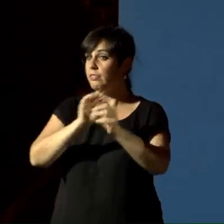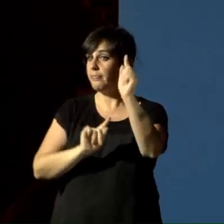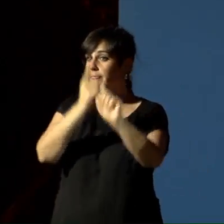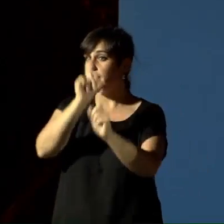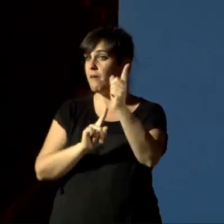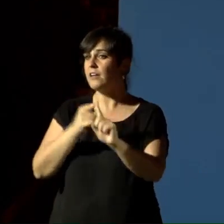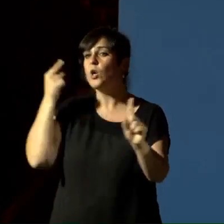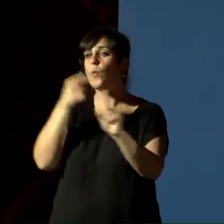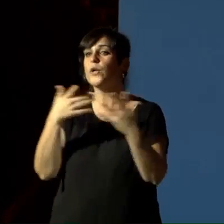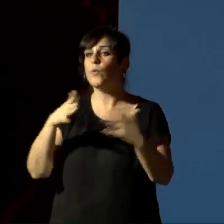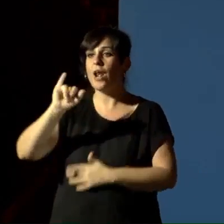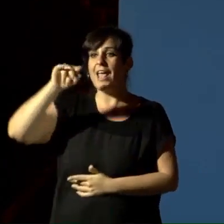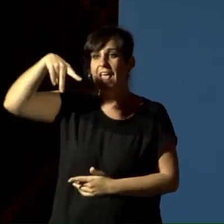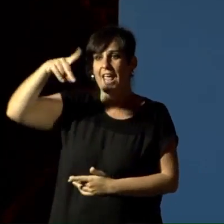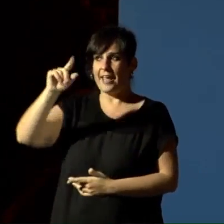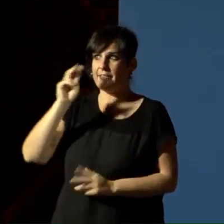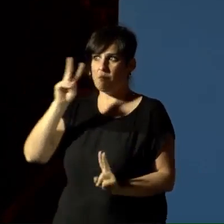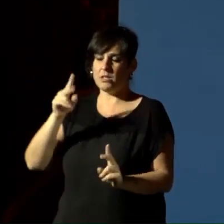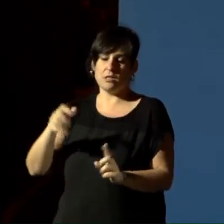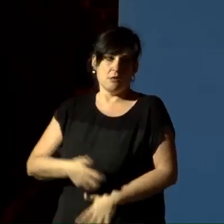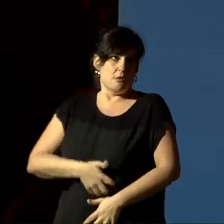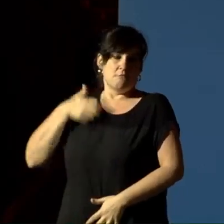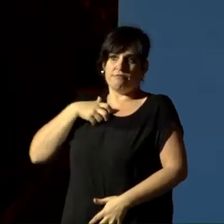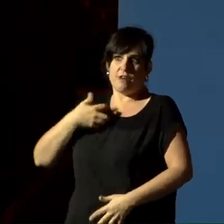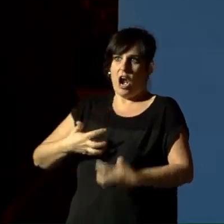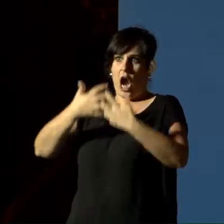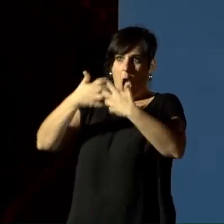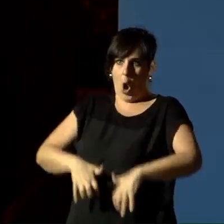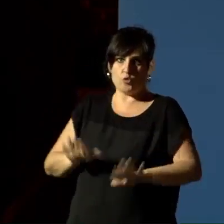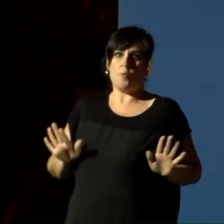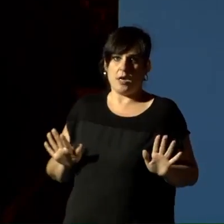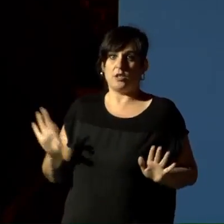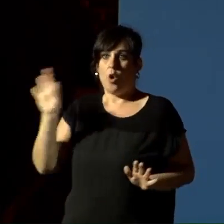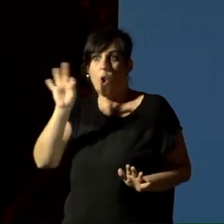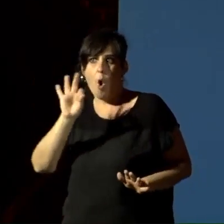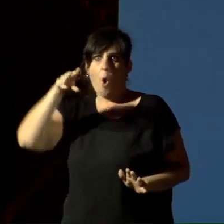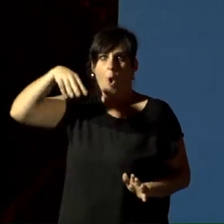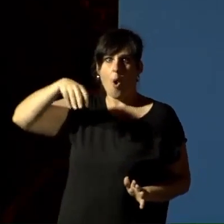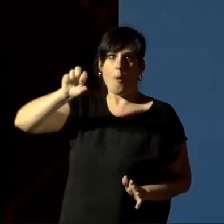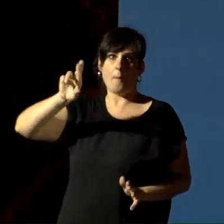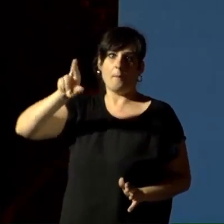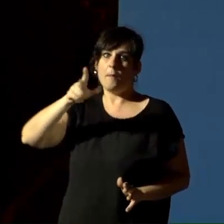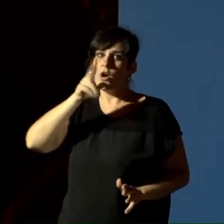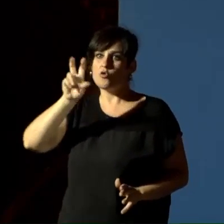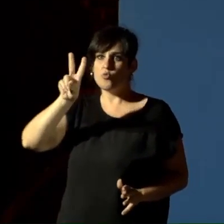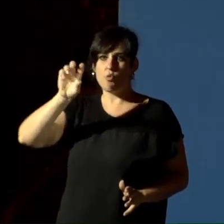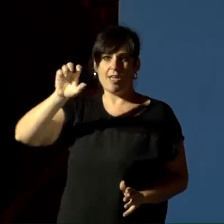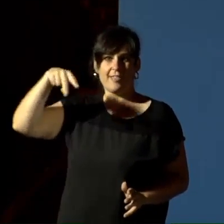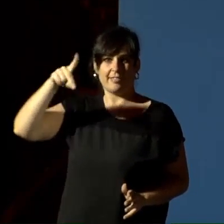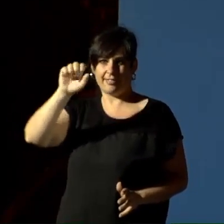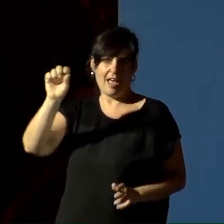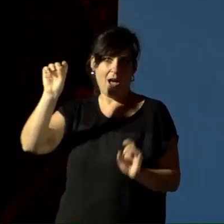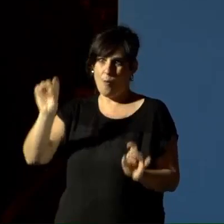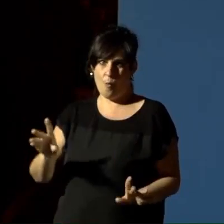mundo para ver aínda e decir, bueno, isto xa non se pode máis, non? E ves a Maruenda e tal, e dis, bueno, isto xa... E va a salir e dis, bueno, isto